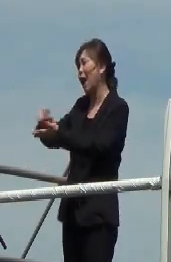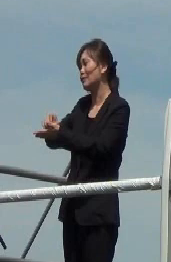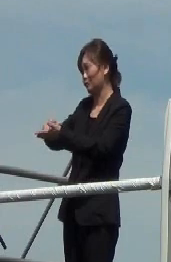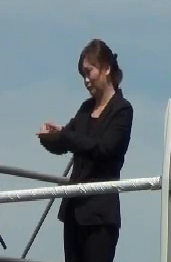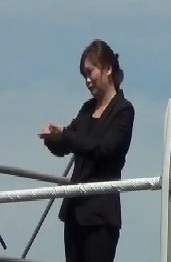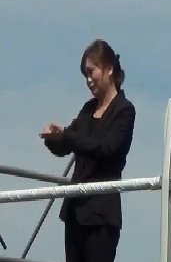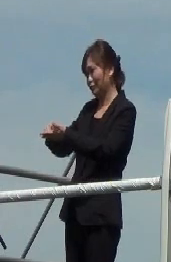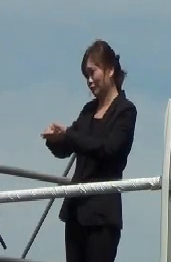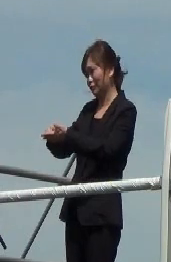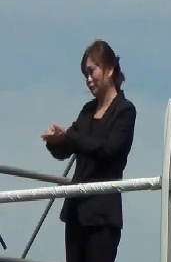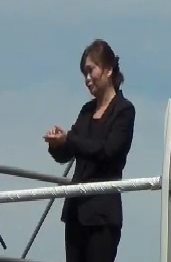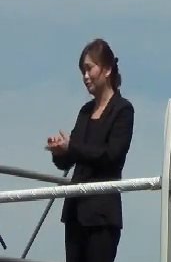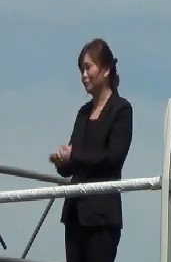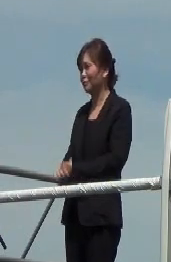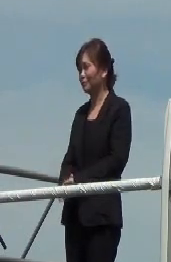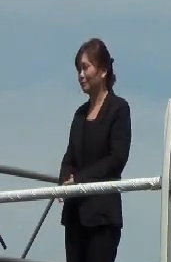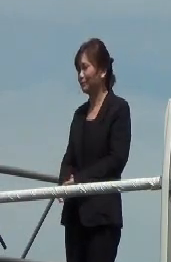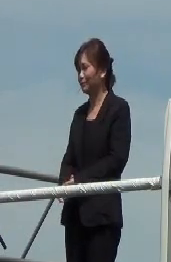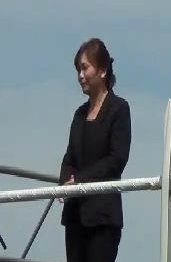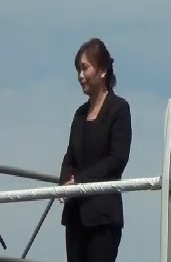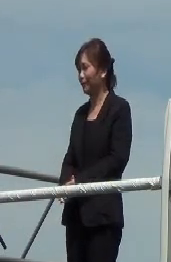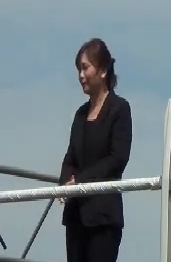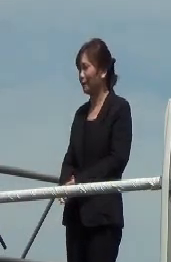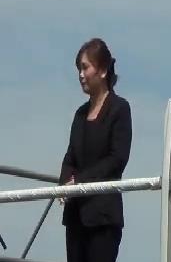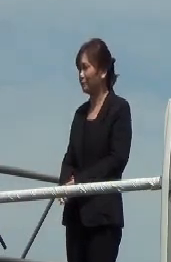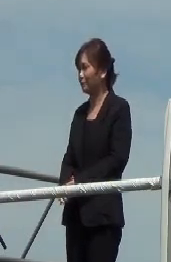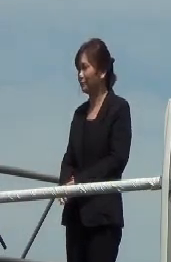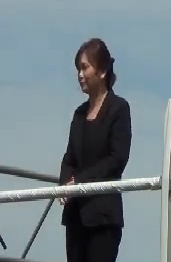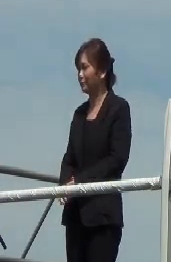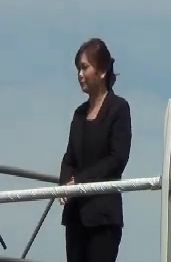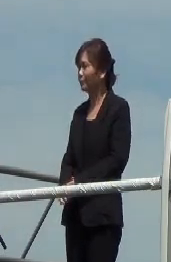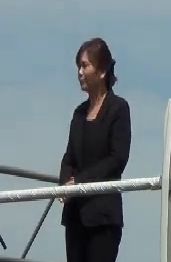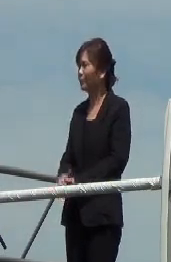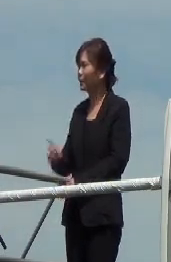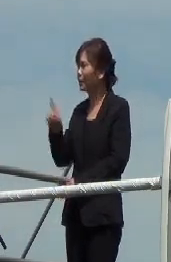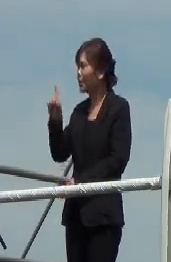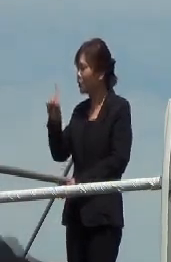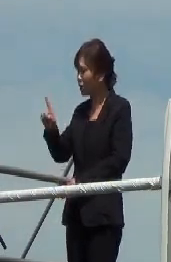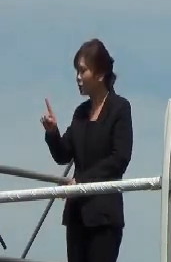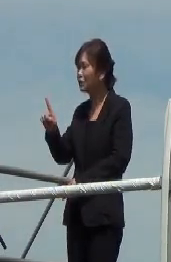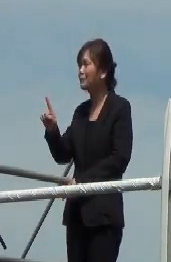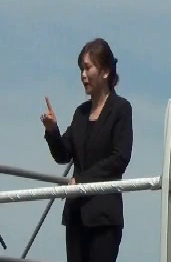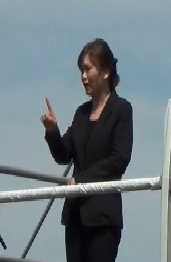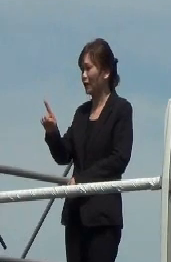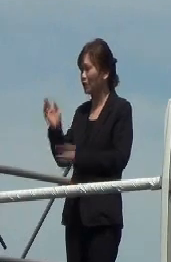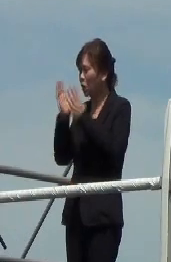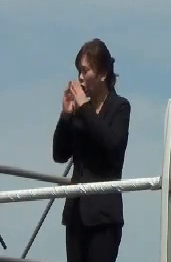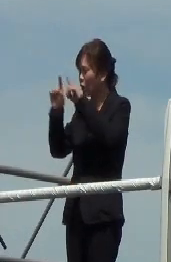一枚